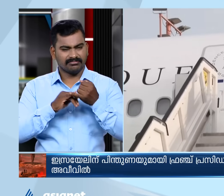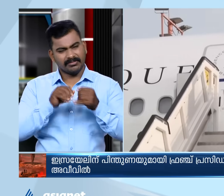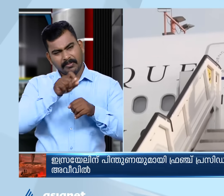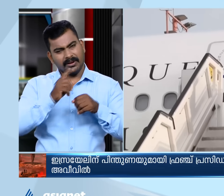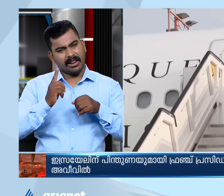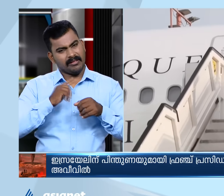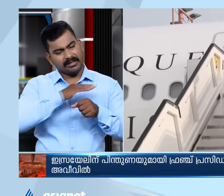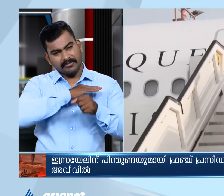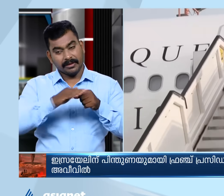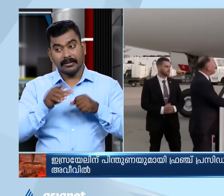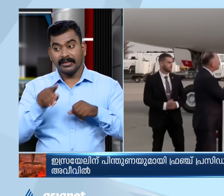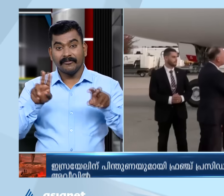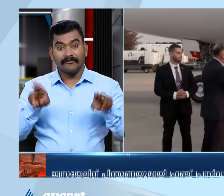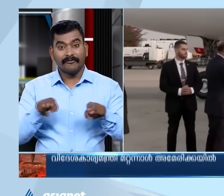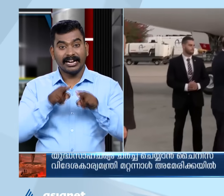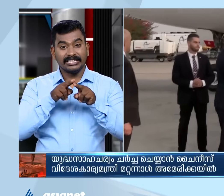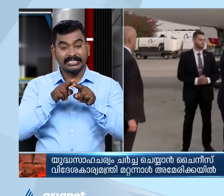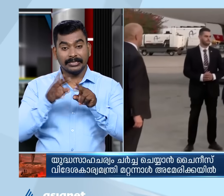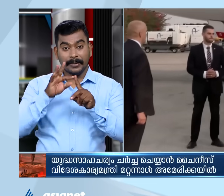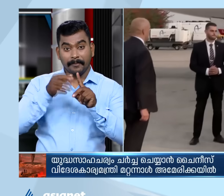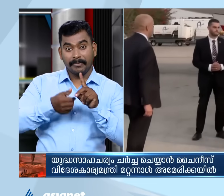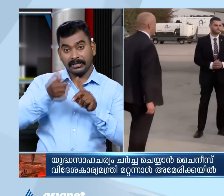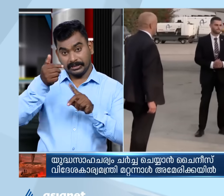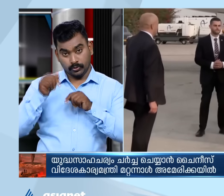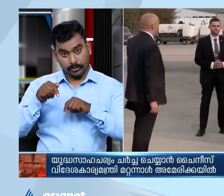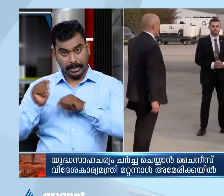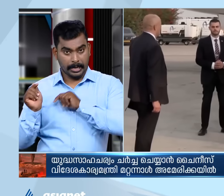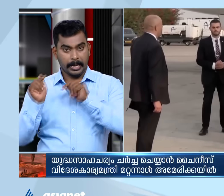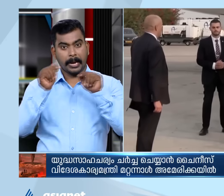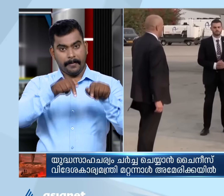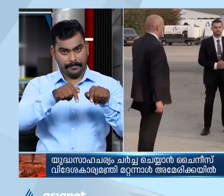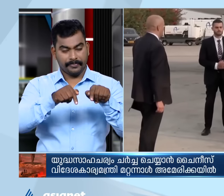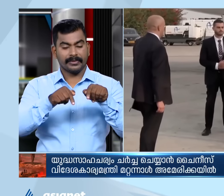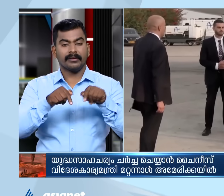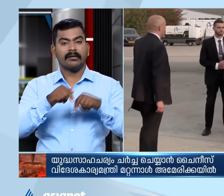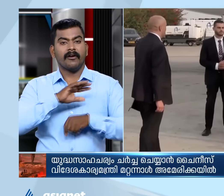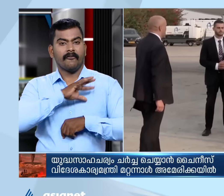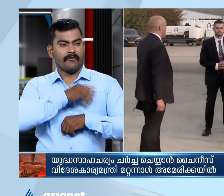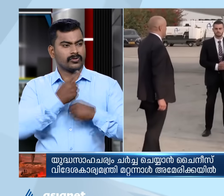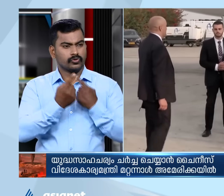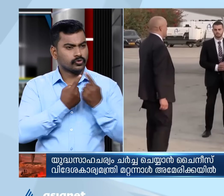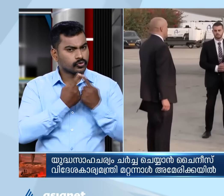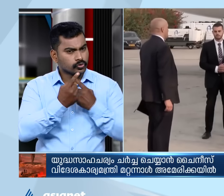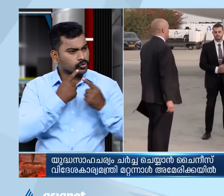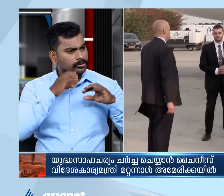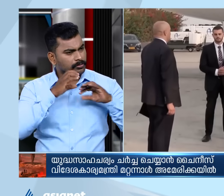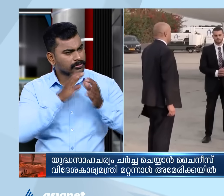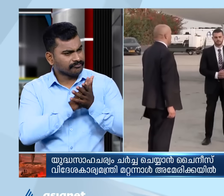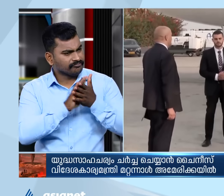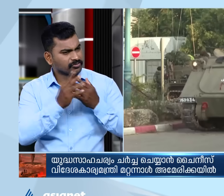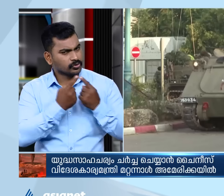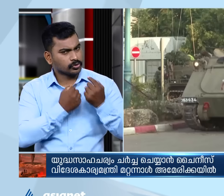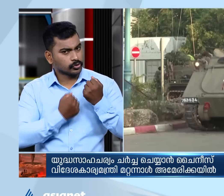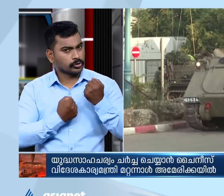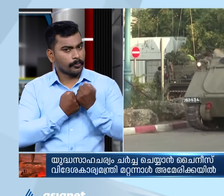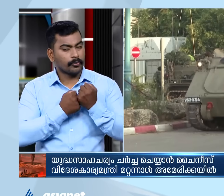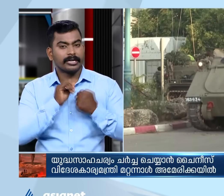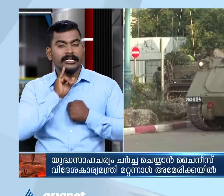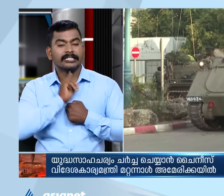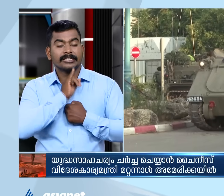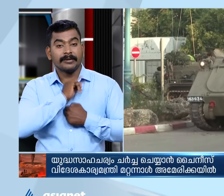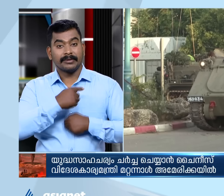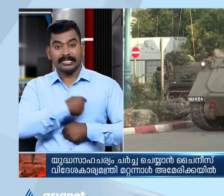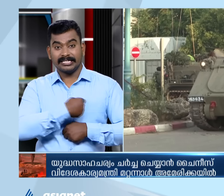മക്രോ ടെല്ലവീവിലെത്തി. യുദ്ധ സാഹചര്യം ചർച്ച ചെയ്യാൻ ചൈനീസ് വിദേശകാര്യമന്ത്രി വാങ് യി വ്യാഴാഴ്ച അമേരിക്കയിലെത്തുന്നുണ്ട്.